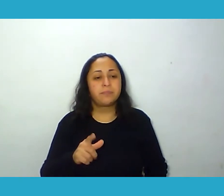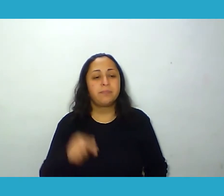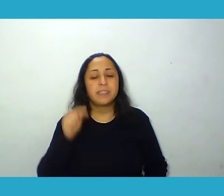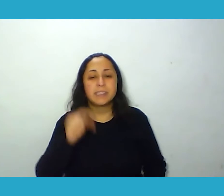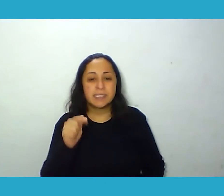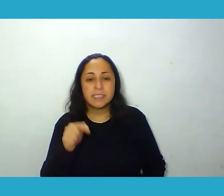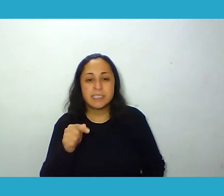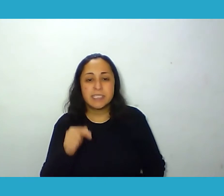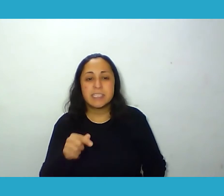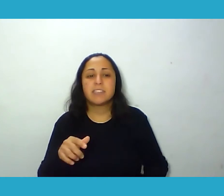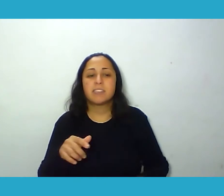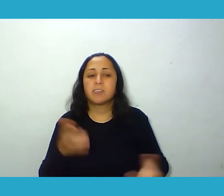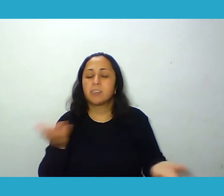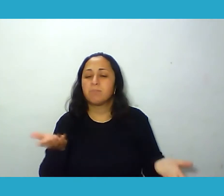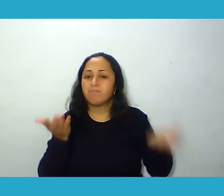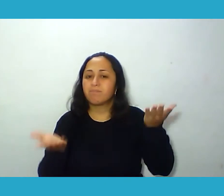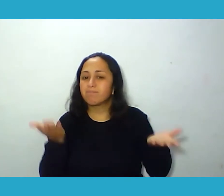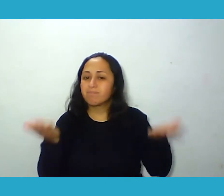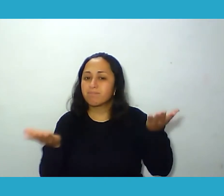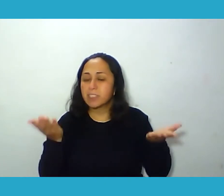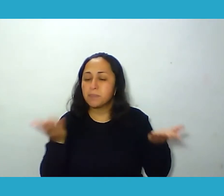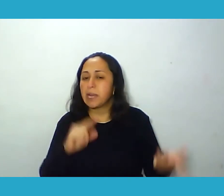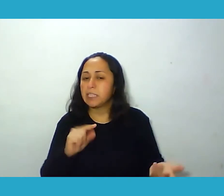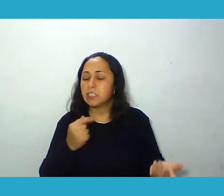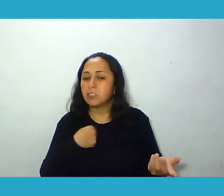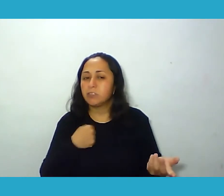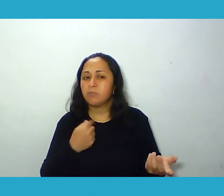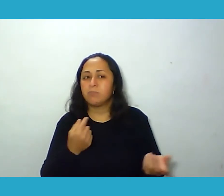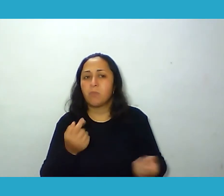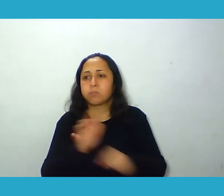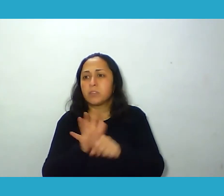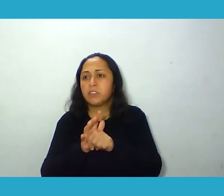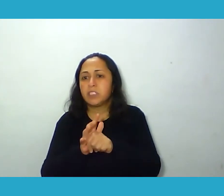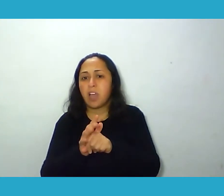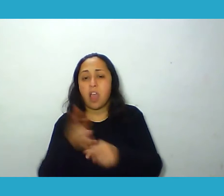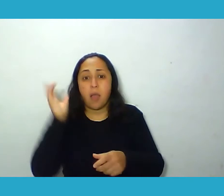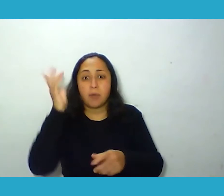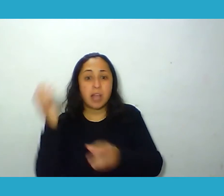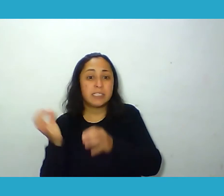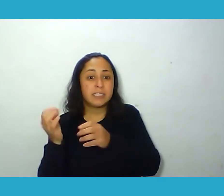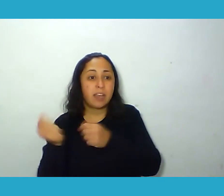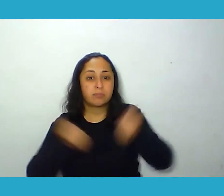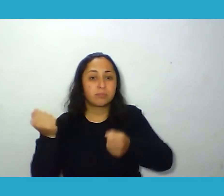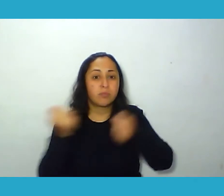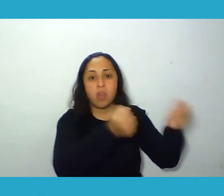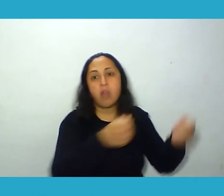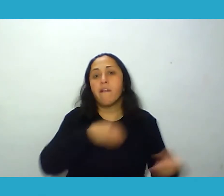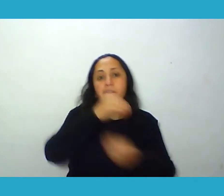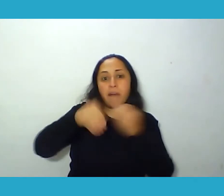Esta debida equiparación permite además que no haya traslados, que los familiares del paciente tampoco se